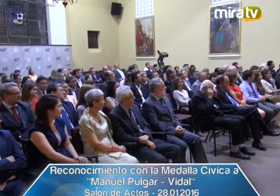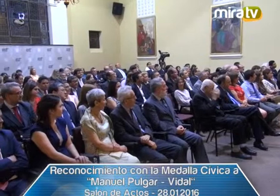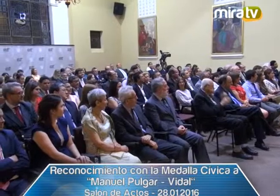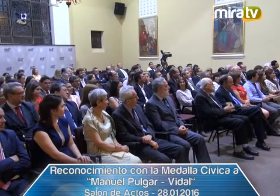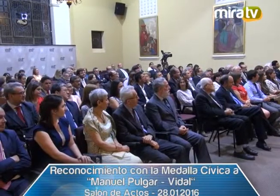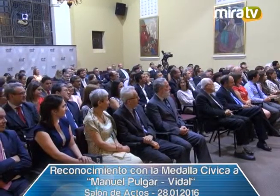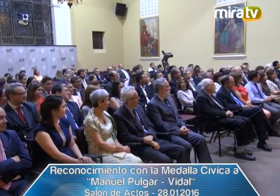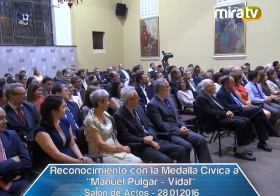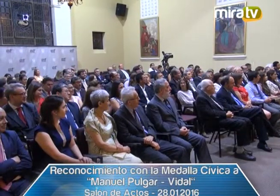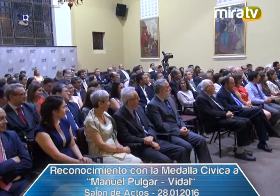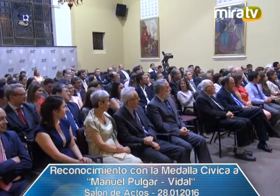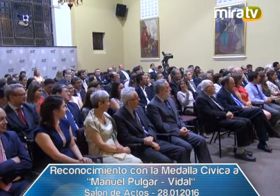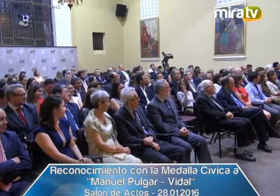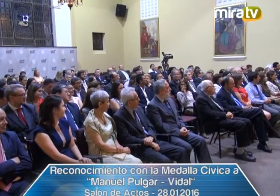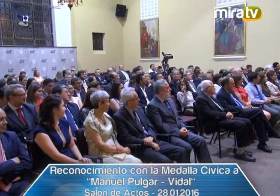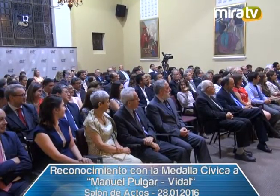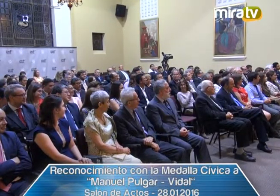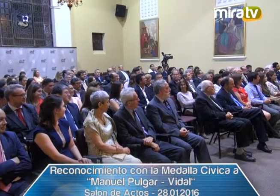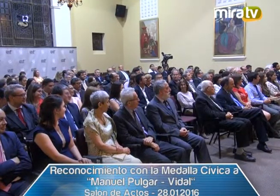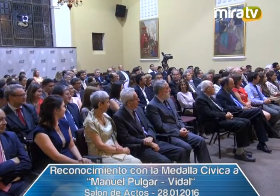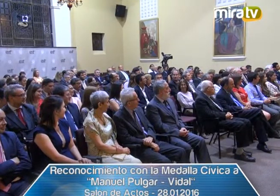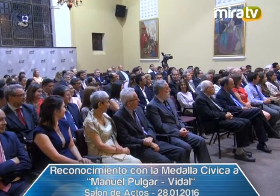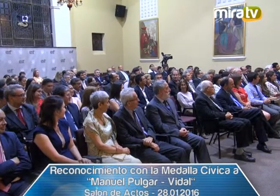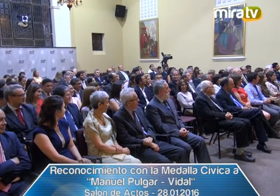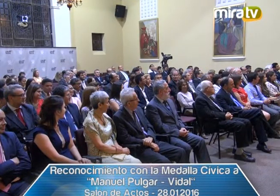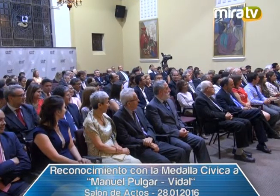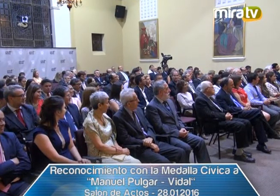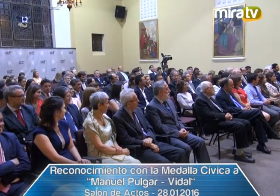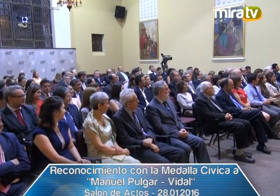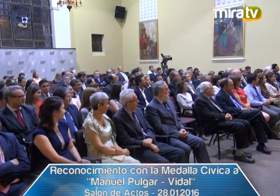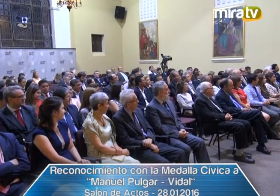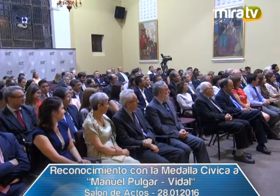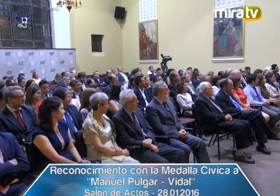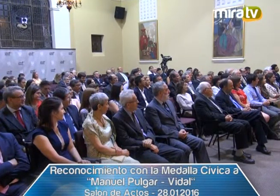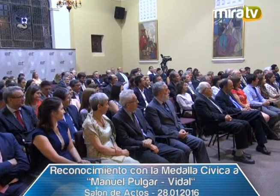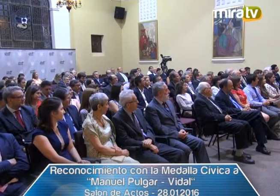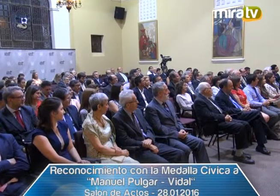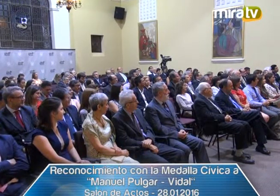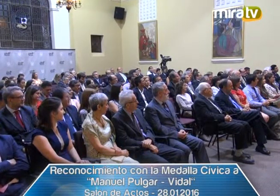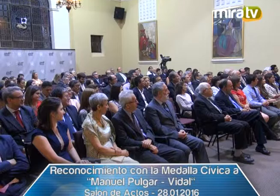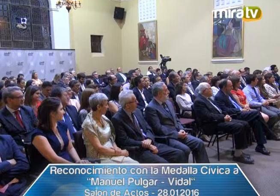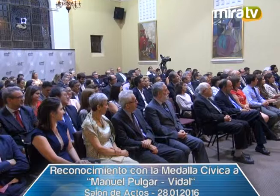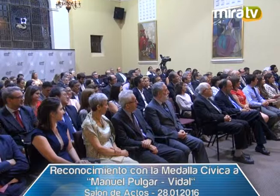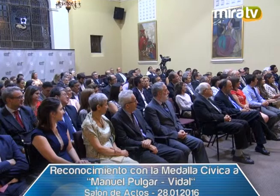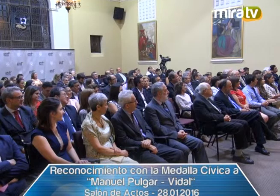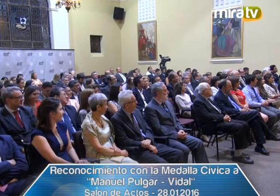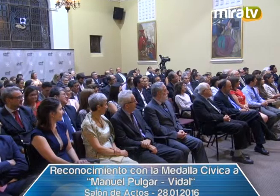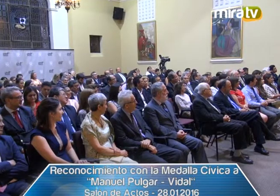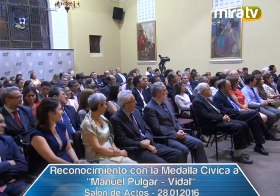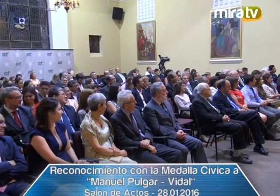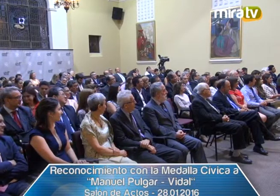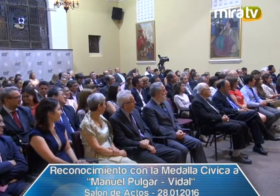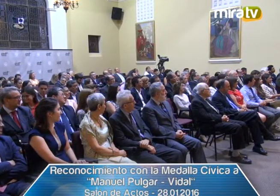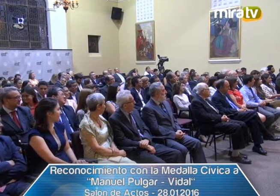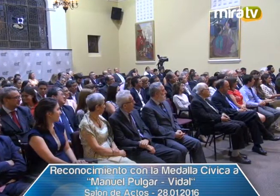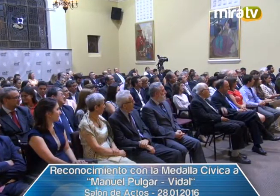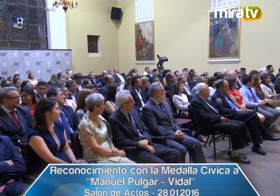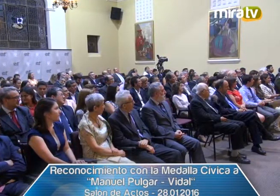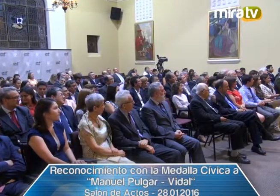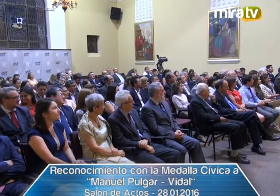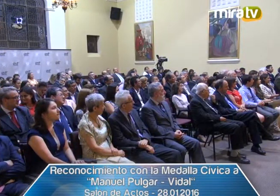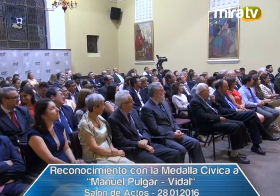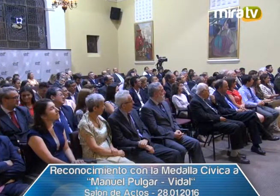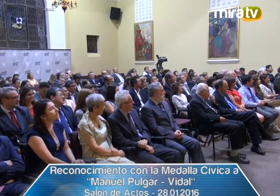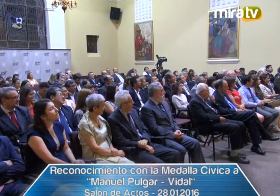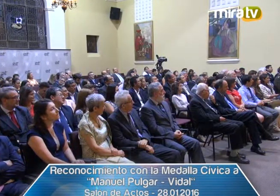colombiana, simple, bailarina, igualitaria, abierta, que yo creo que es una manera y algo que tenemos que vencer en